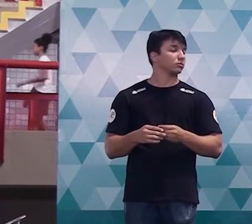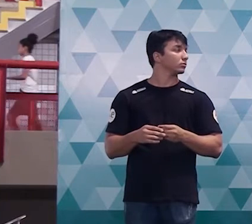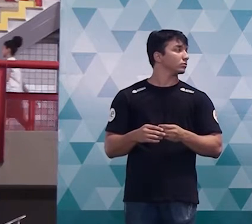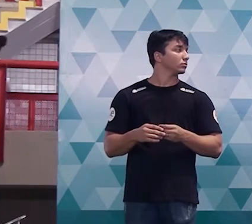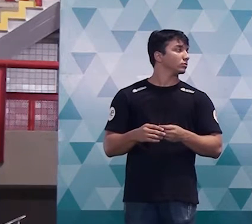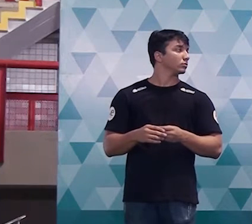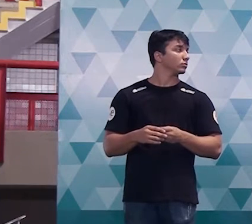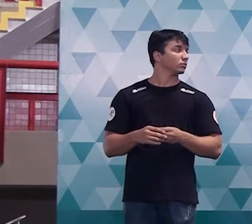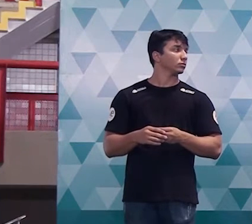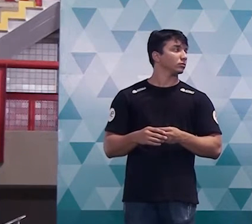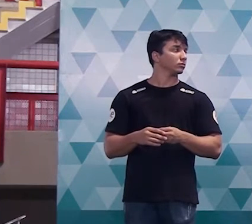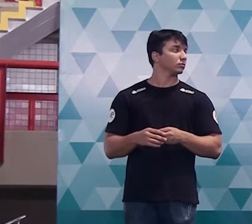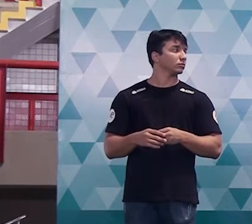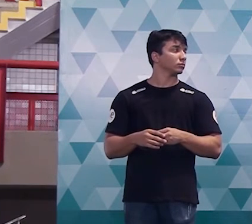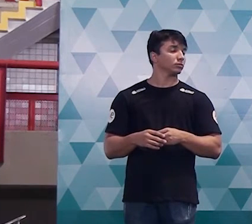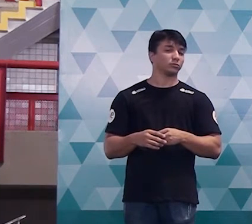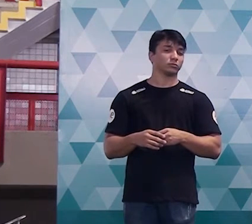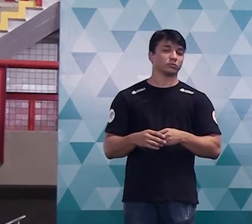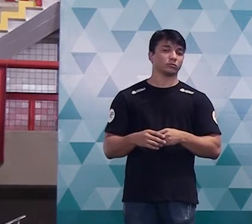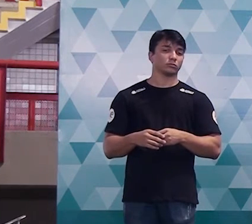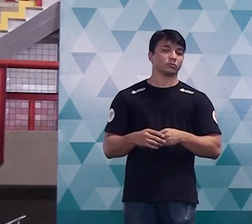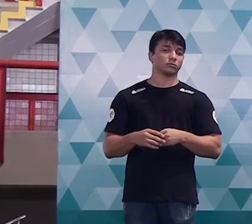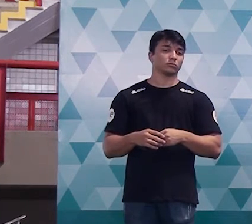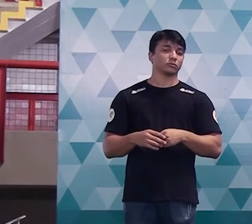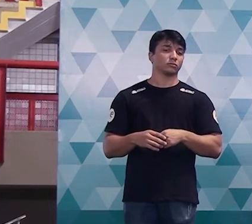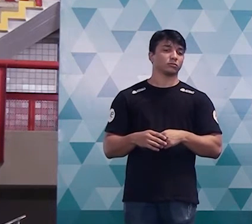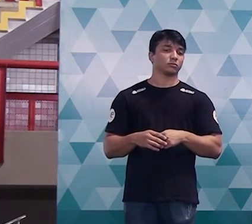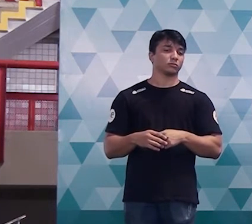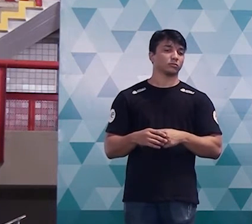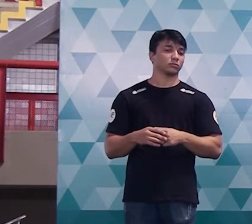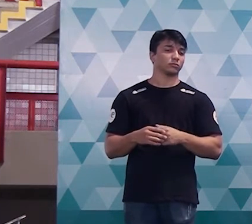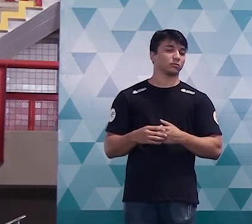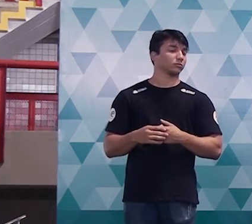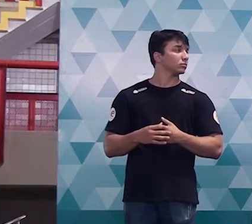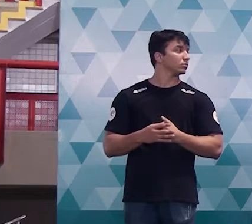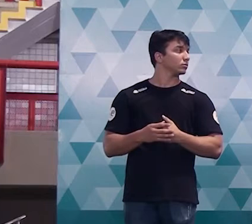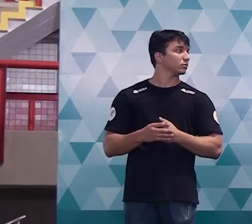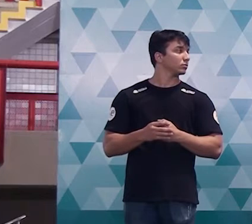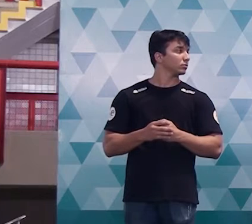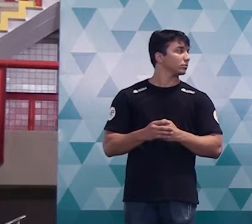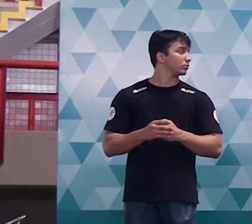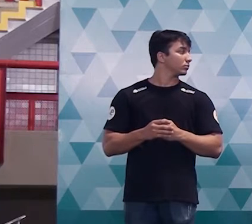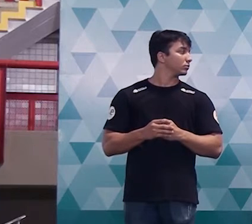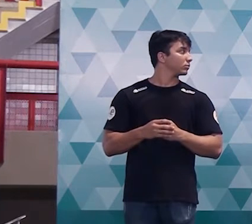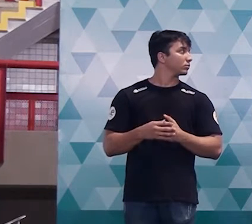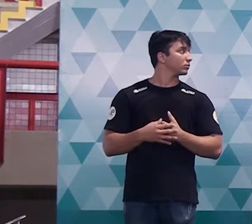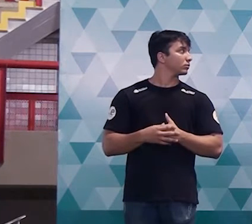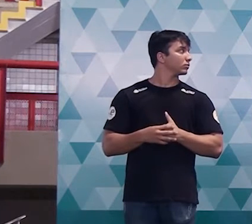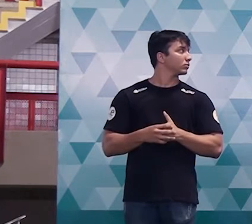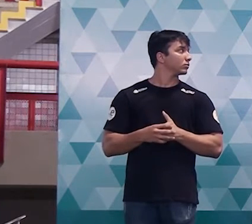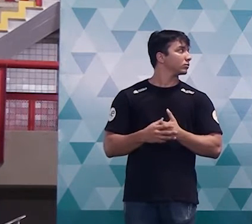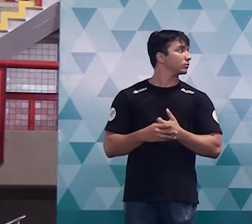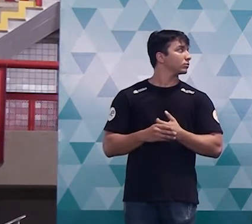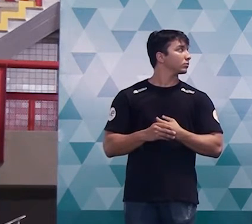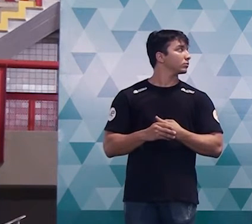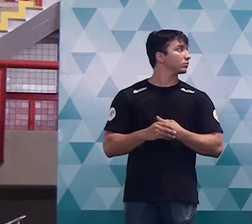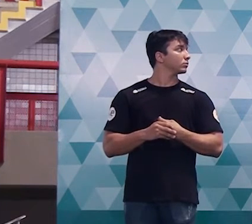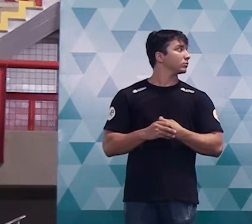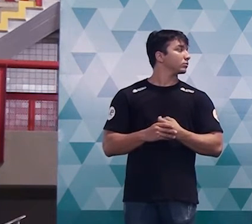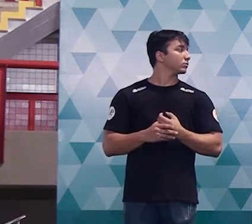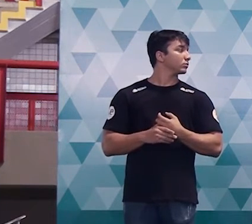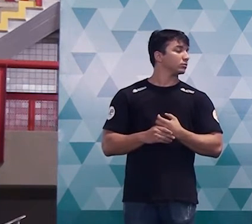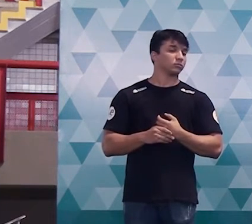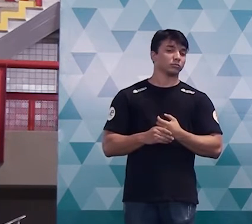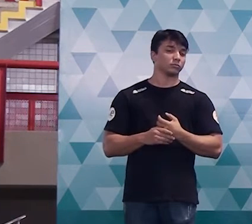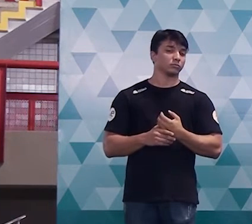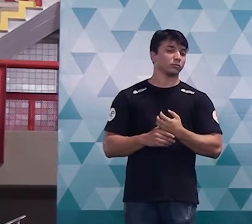tira a propaganda do slide, né? Tu vai marca no slide, tira e fica só o